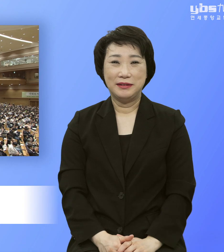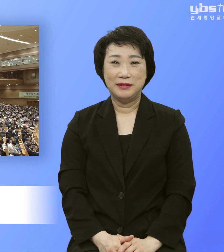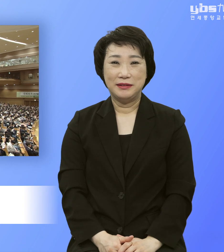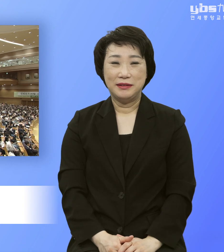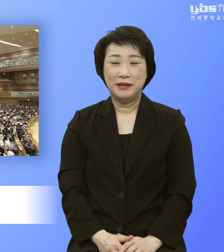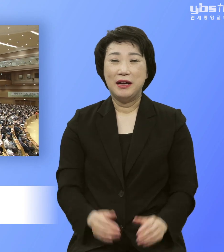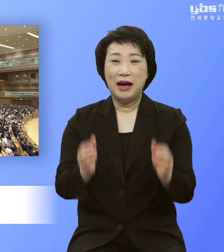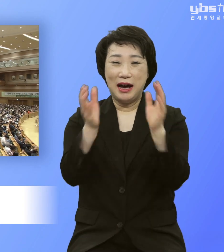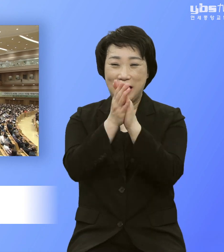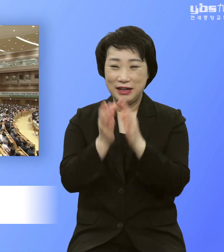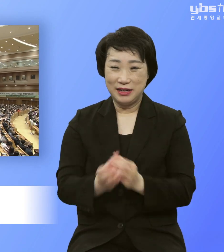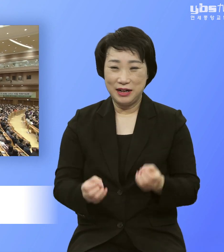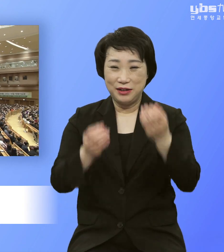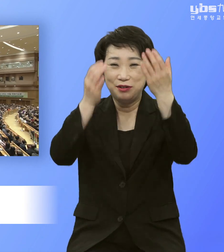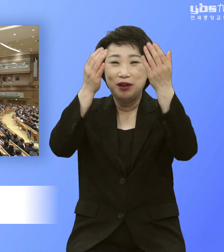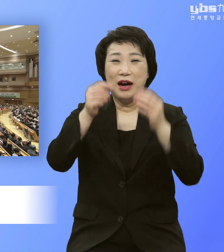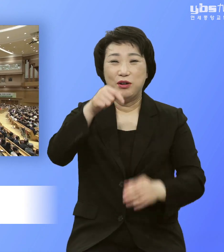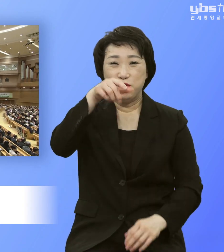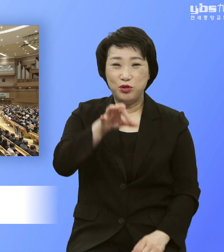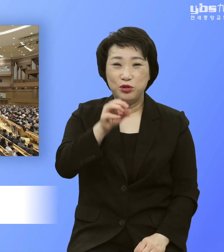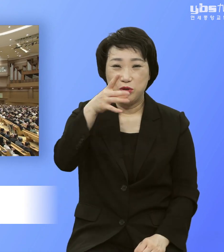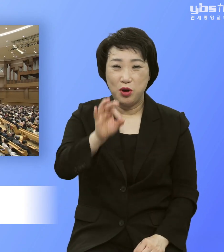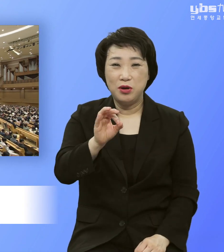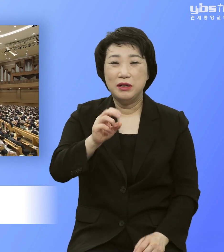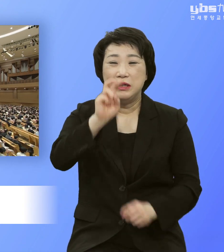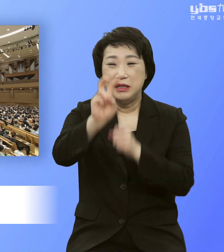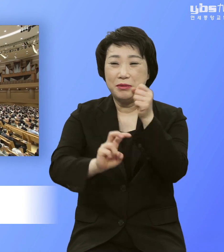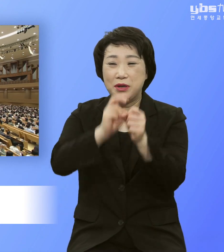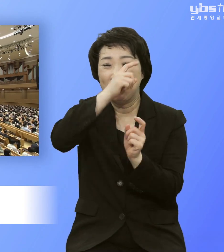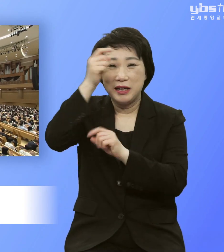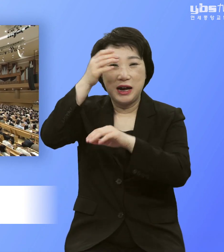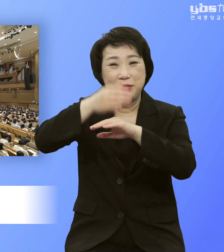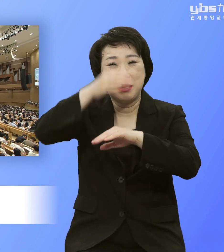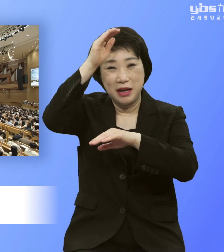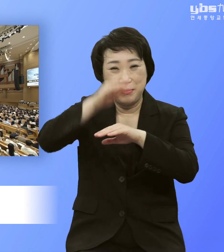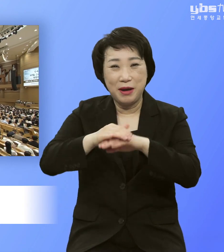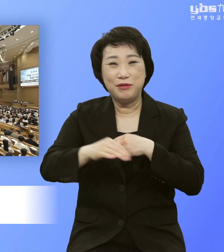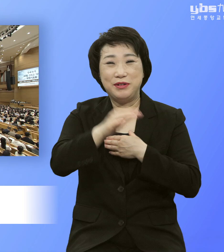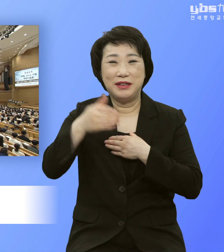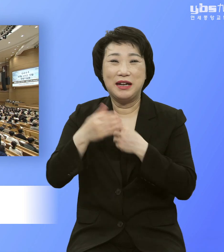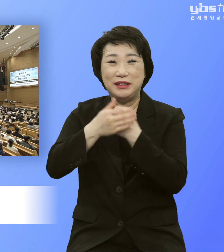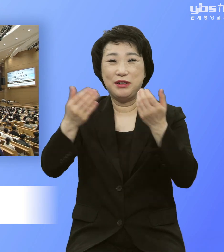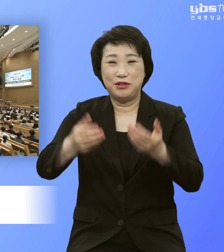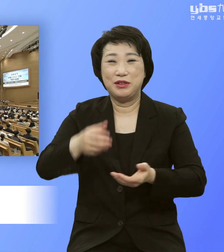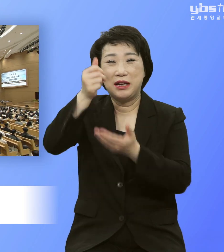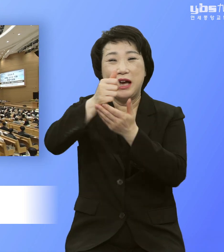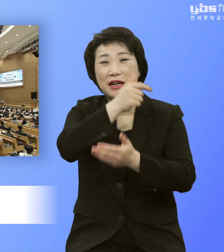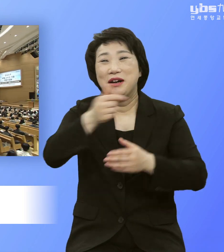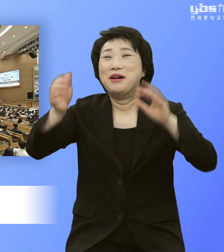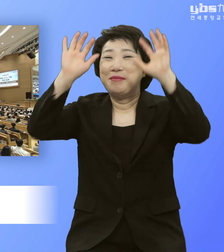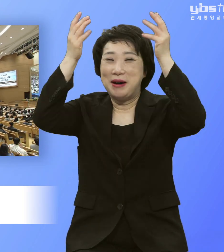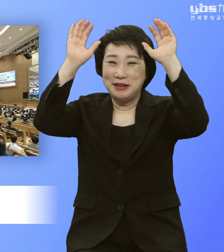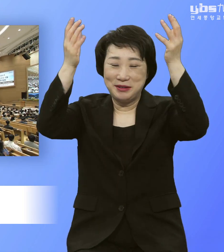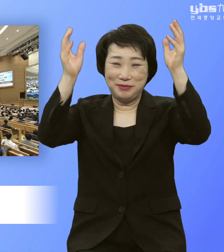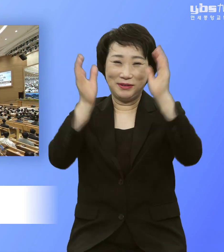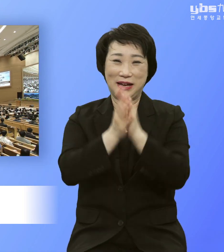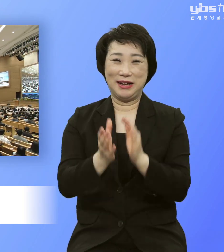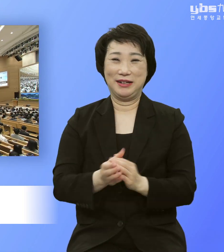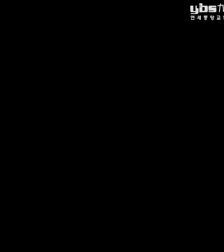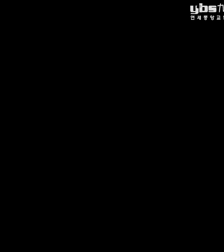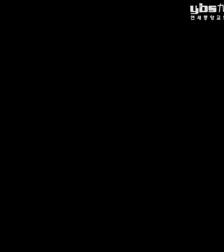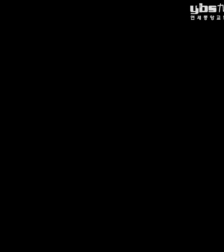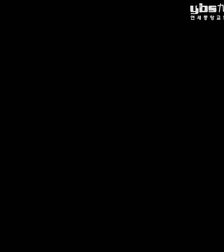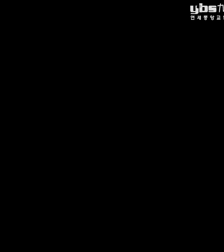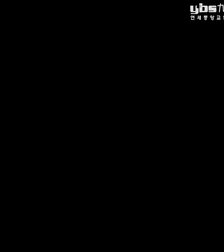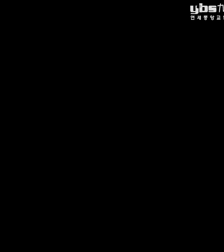할렐루야. 궁동 헌당 우리 20년 기념 감사 예배를 통해서 우리에게 은혜 주신 주님께 뜨거운 박수로 영광 올려드립니다. 할렐루야.